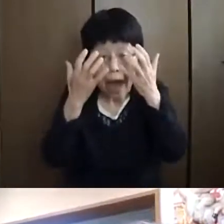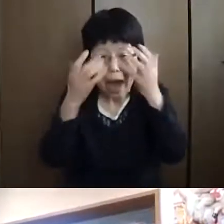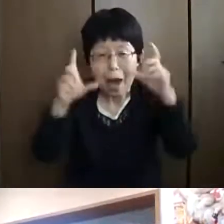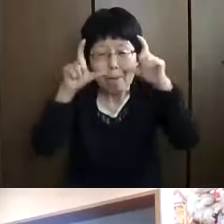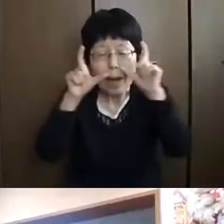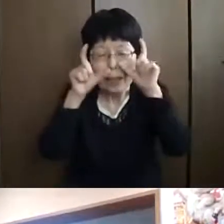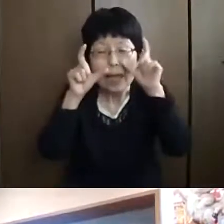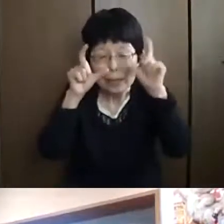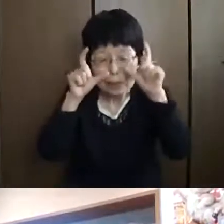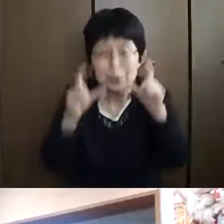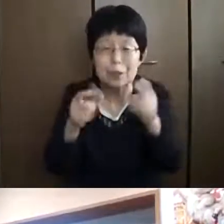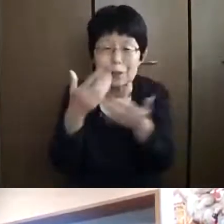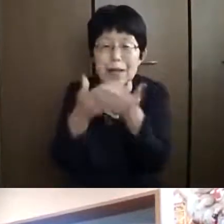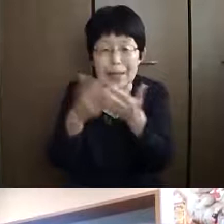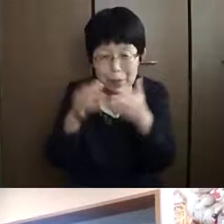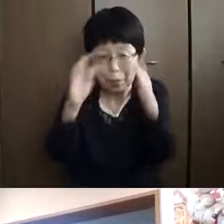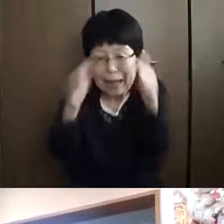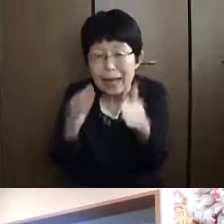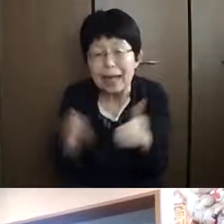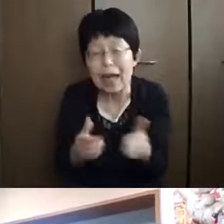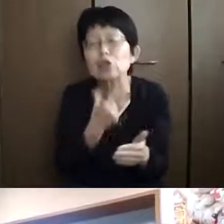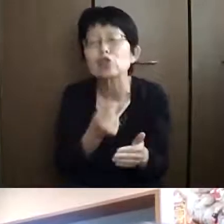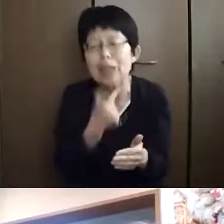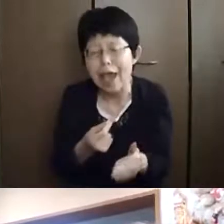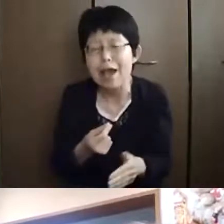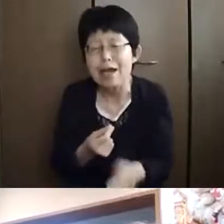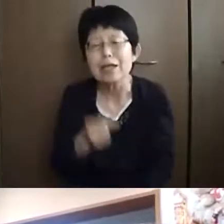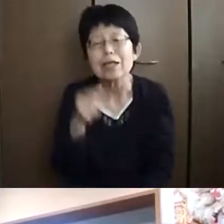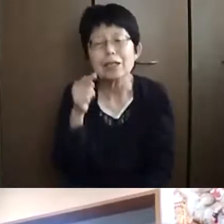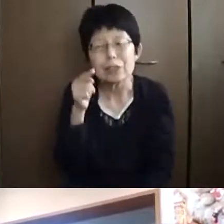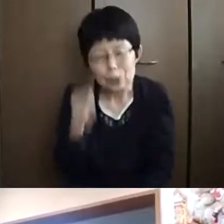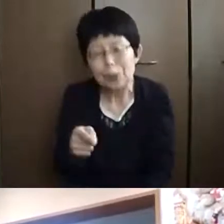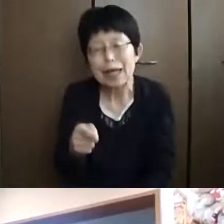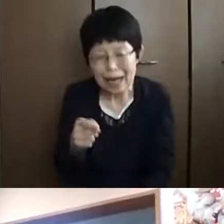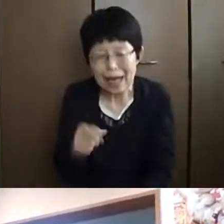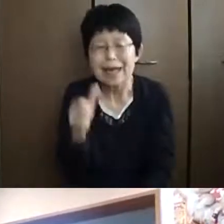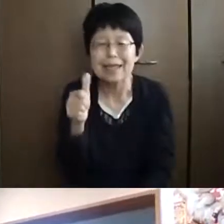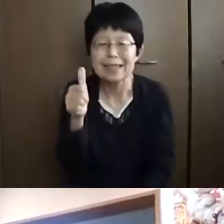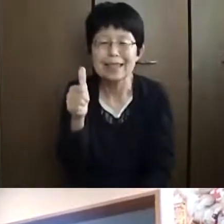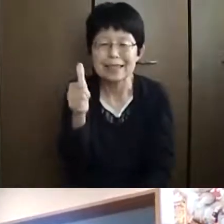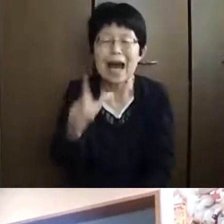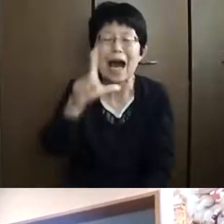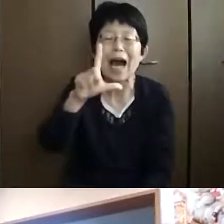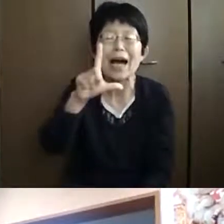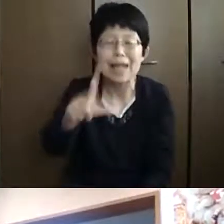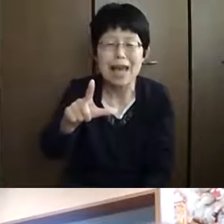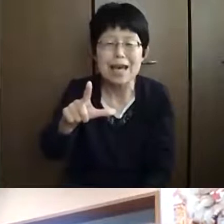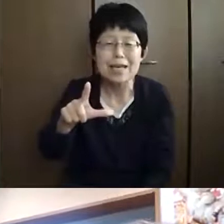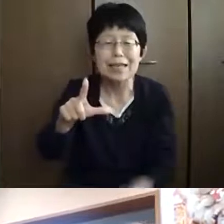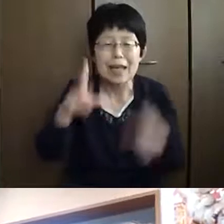ラがすごく好きで、そこからタレを取りました。あ、いましたね、タレパンダって。すごい流行り